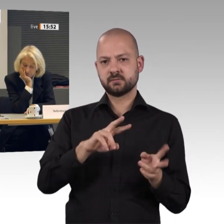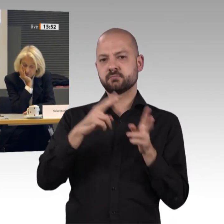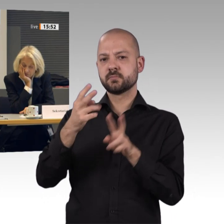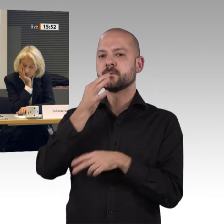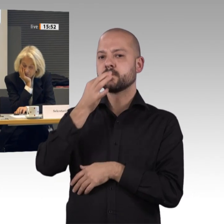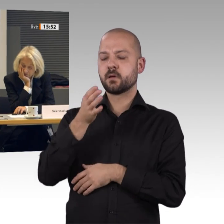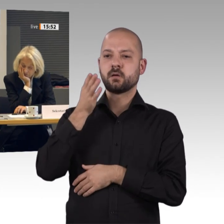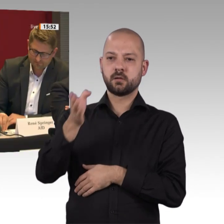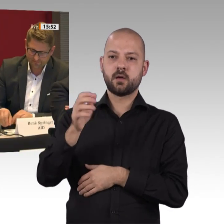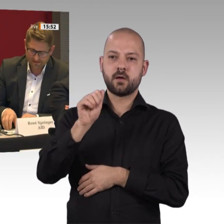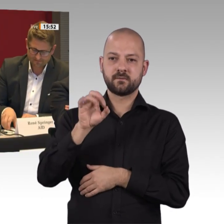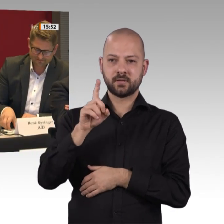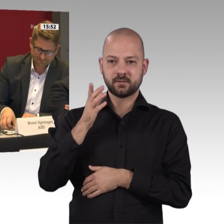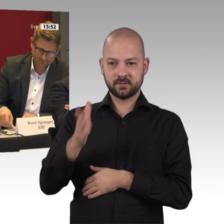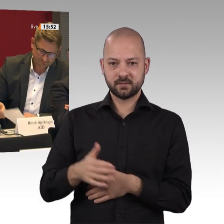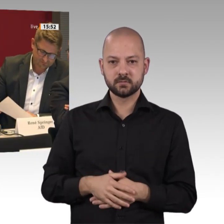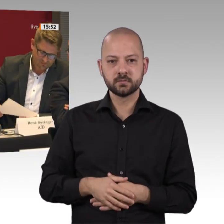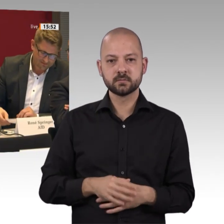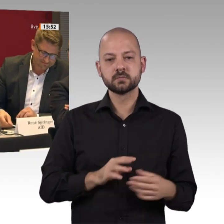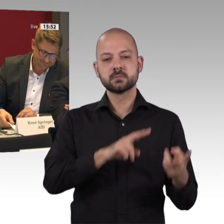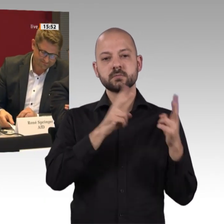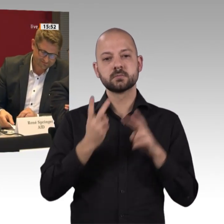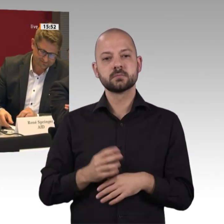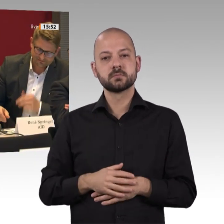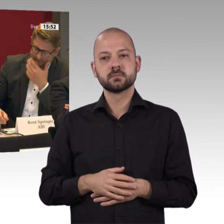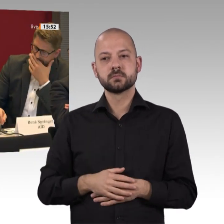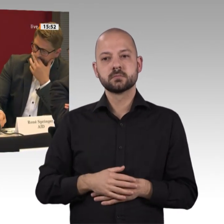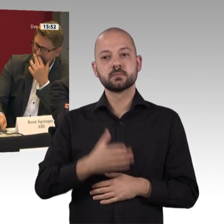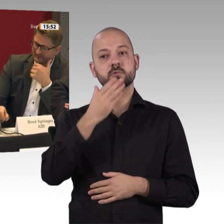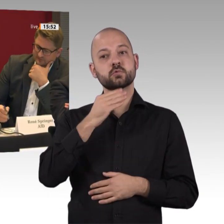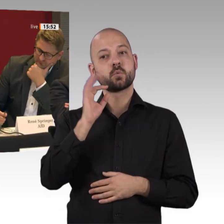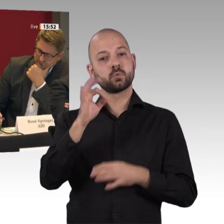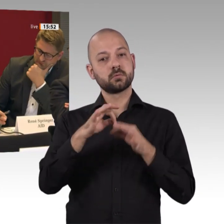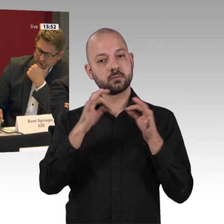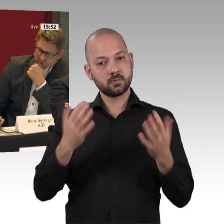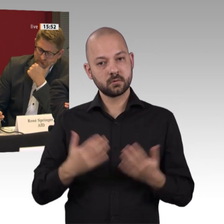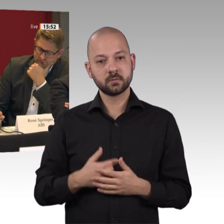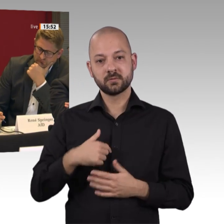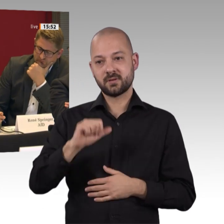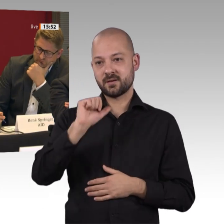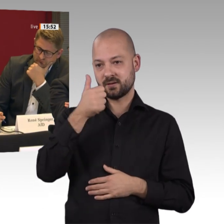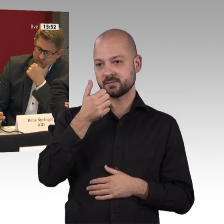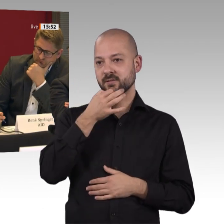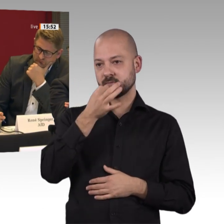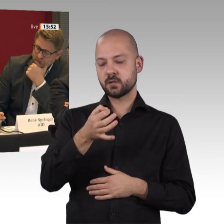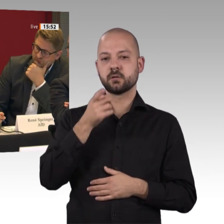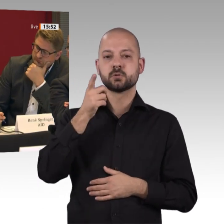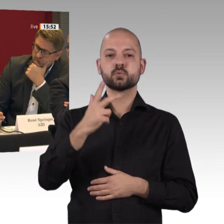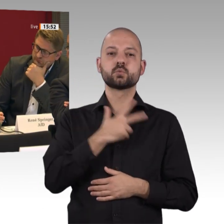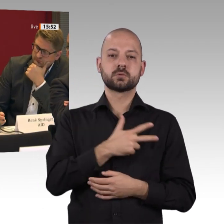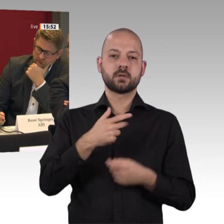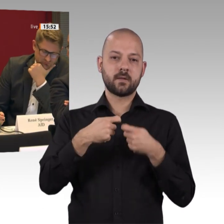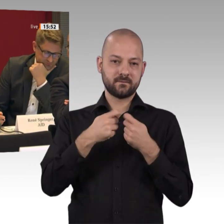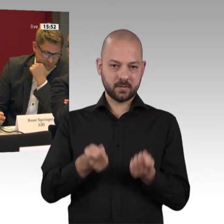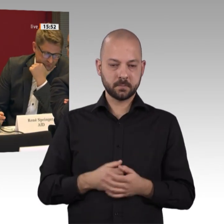es aus? Haben Sie Informationen und Erfahrungen darüber, ob aufgrund der derzeitigen Regelung ein